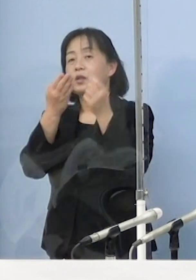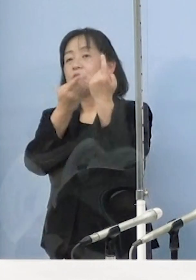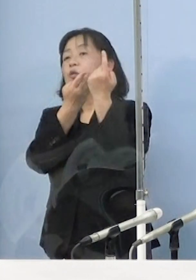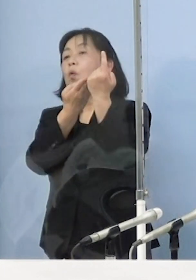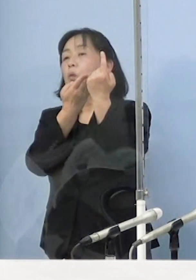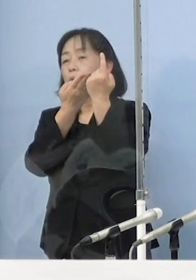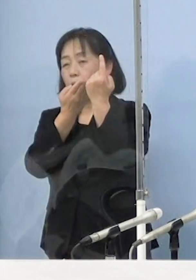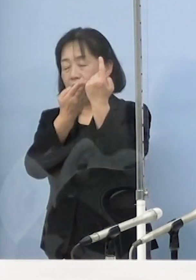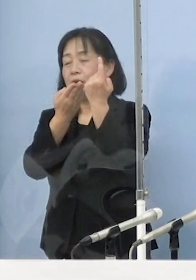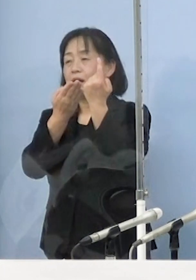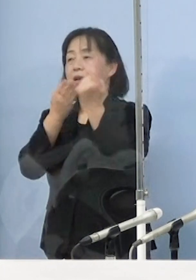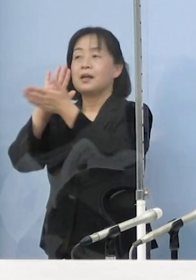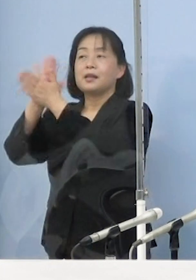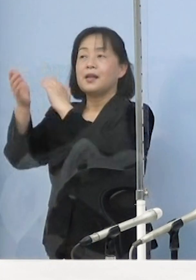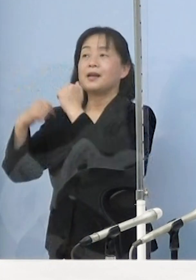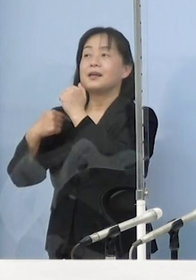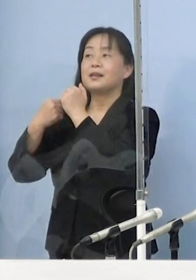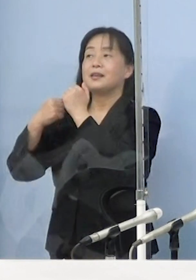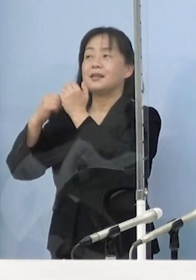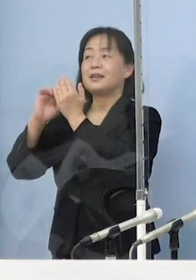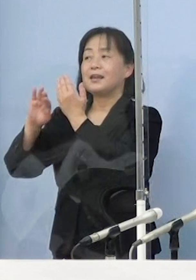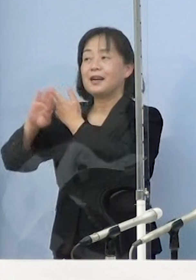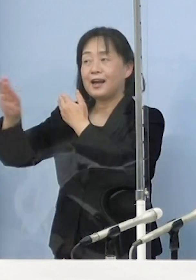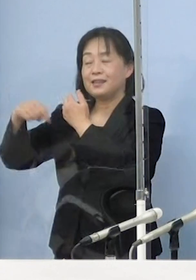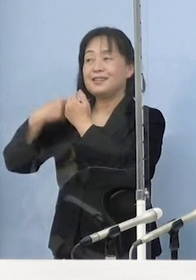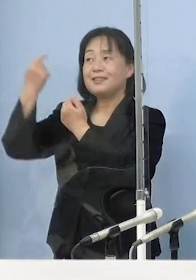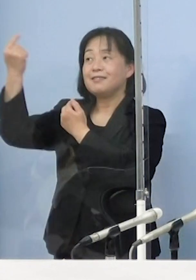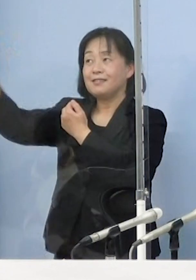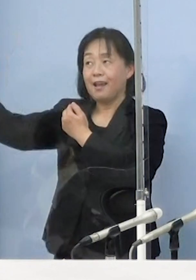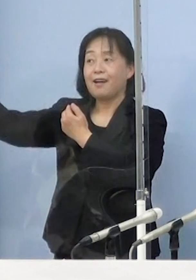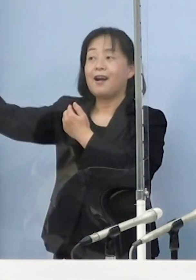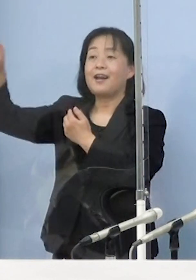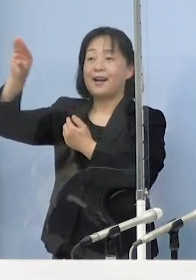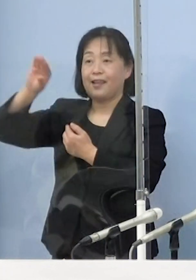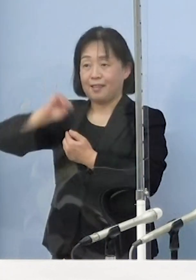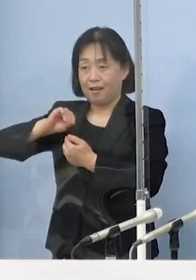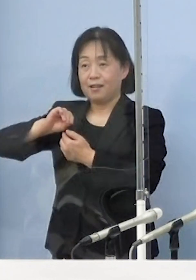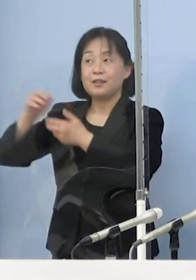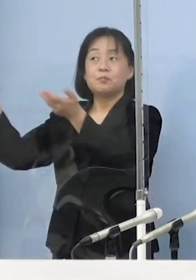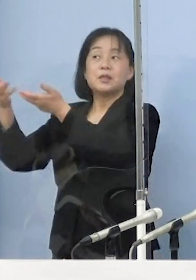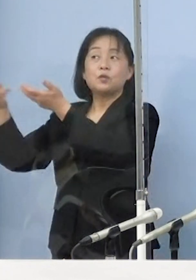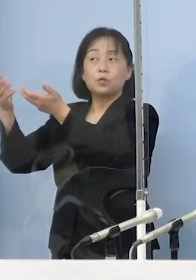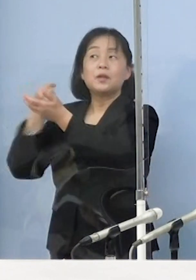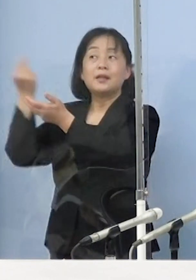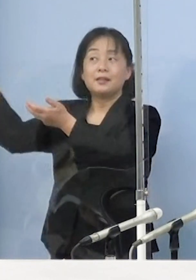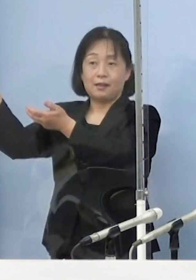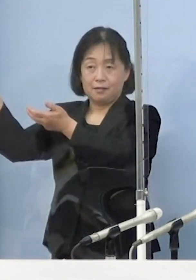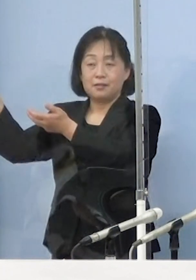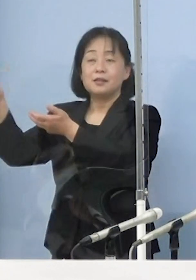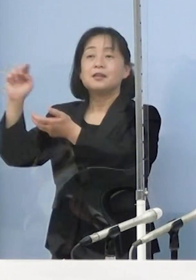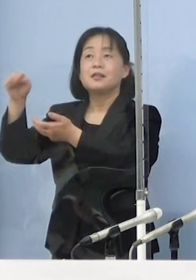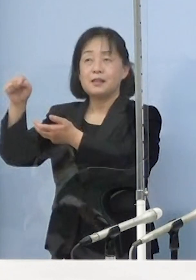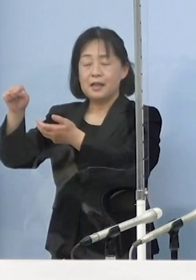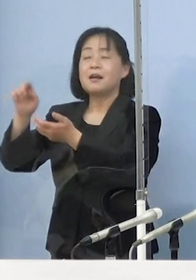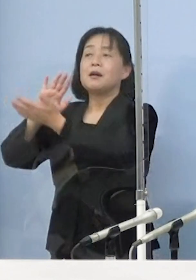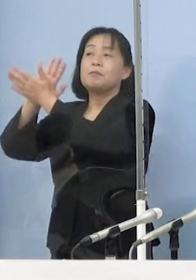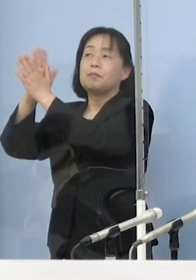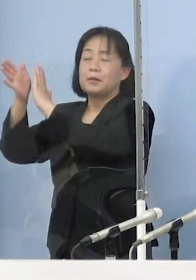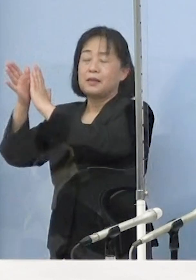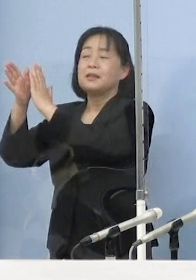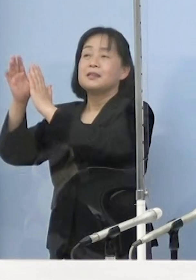に出られていて、そして戻ってこられたと、仕事でということで、もう間違いなく県外由来